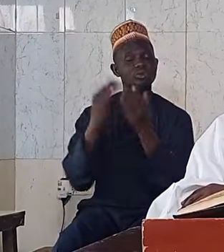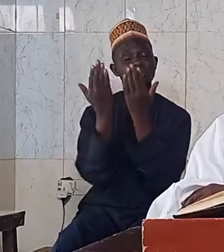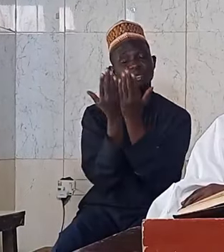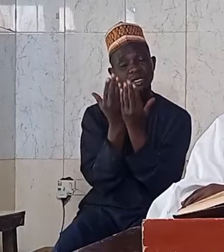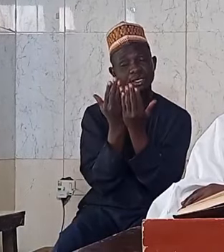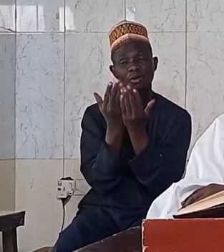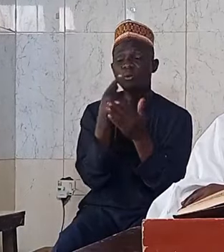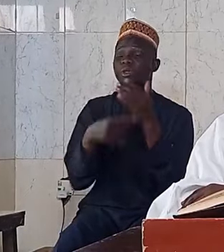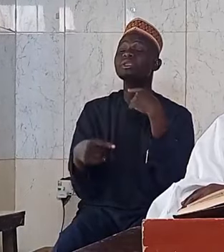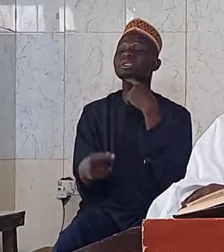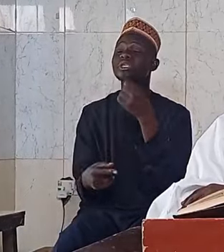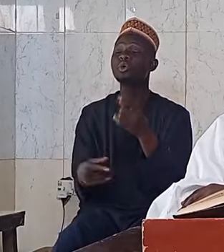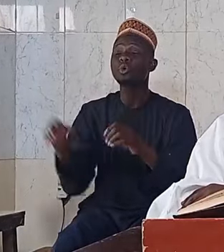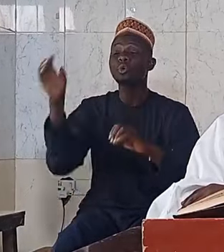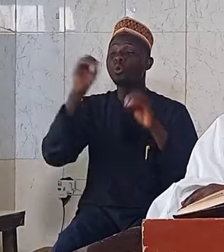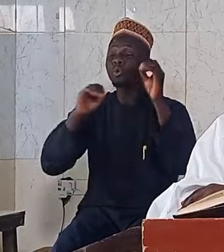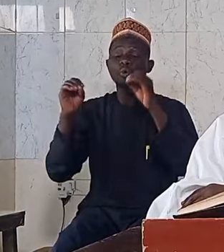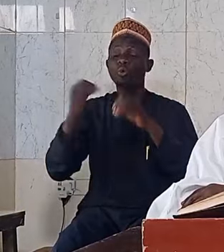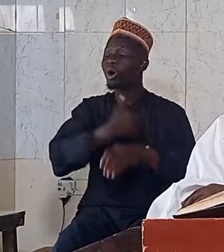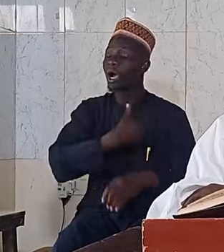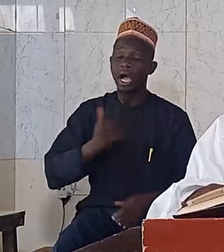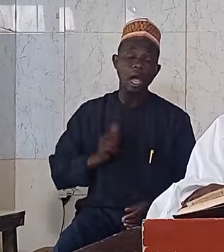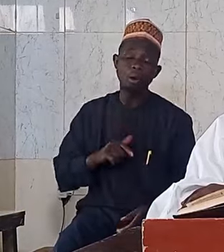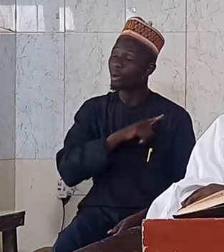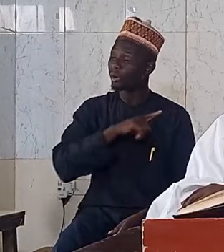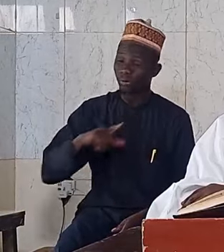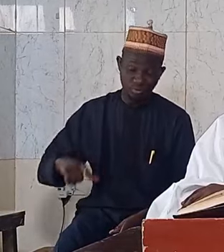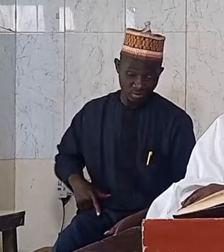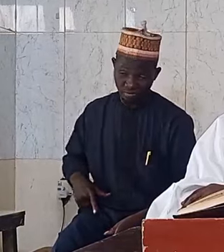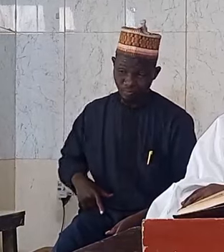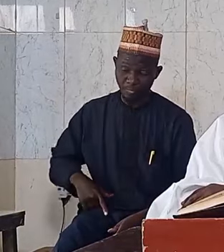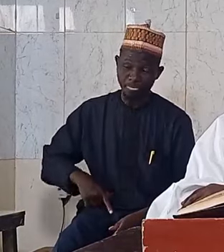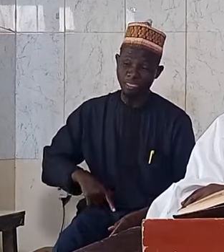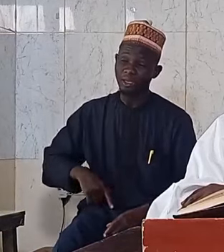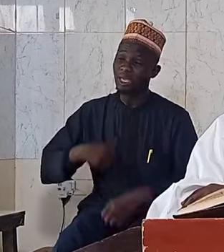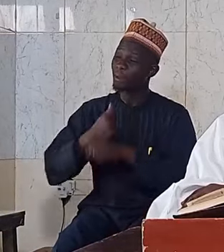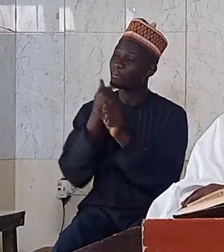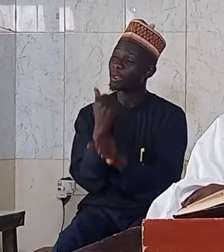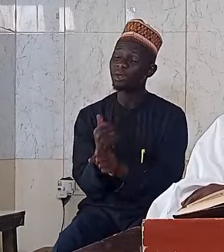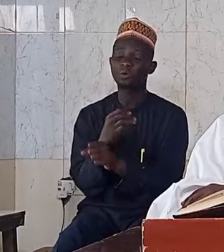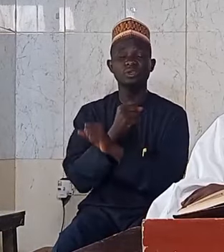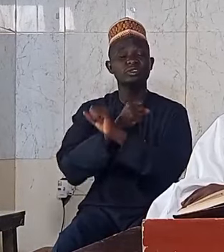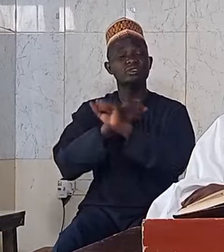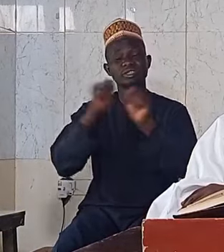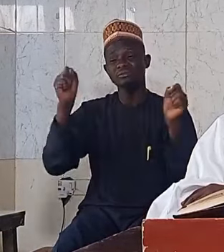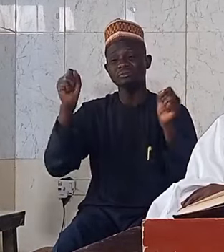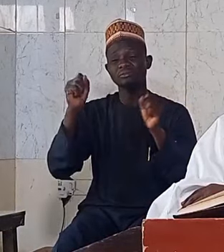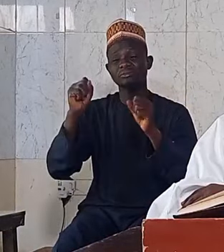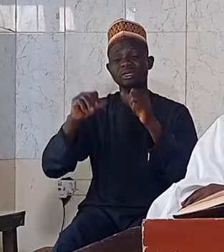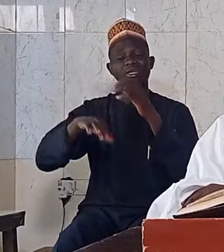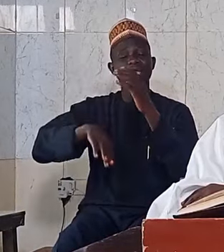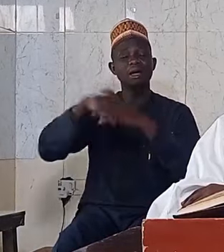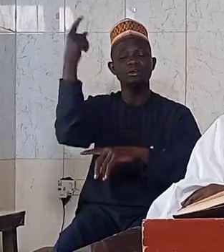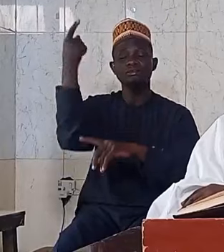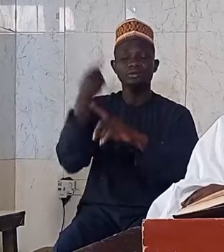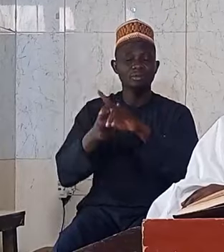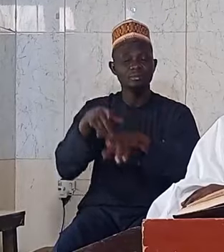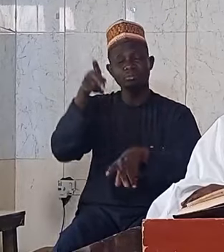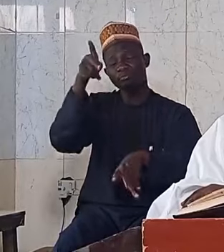addu'ar suna cewa rabbana akhrijna min hadhihi alqaryati adh-dhalimi